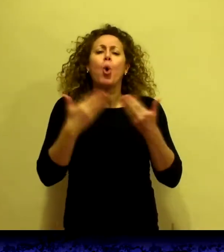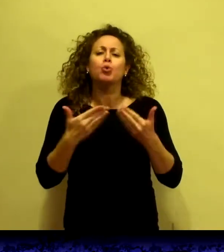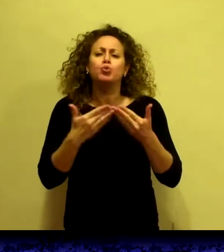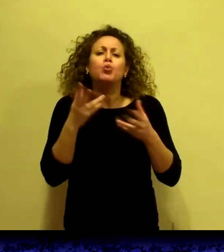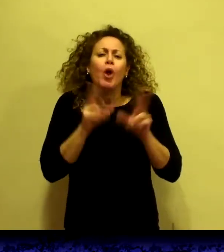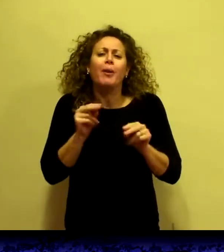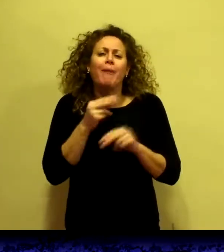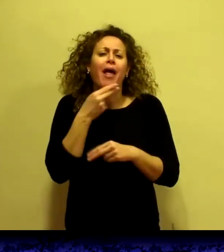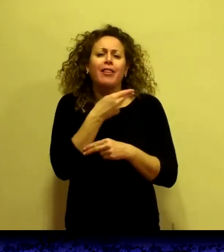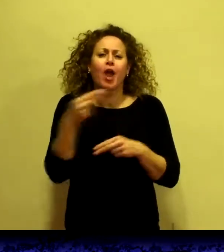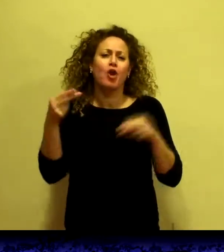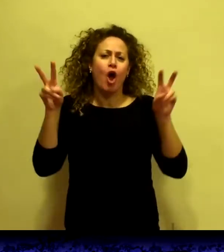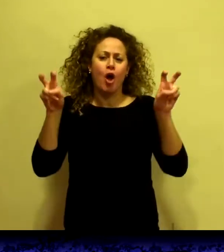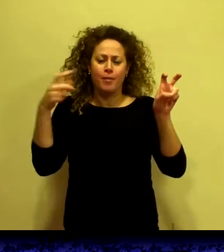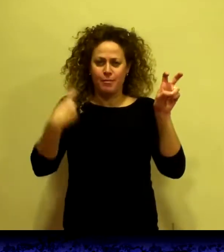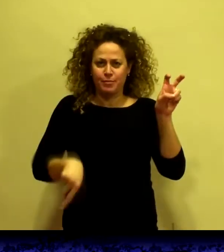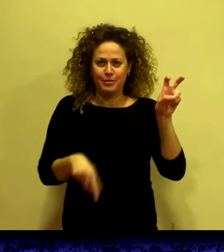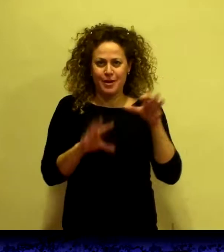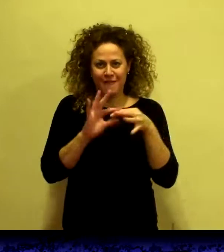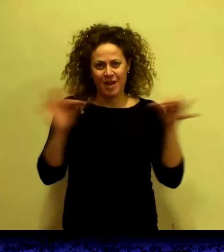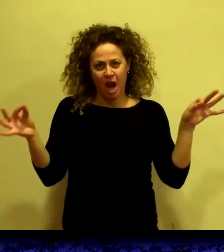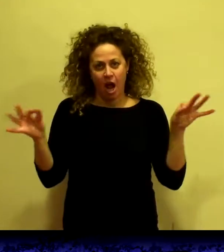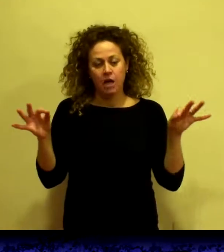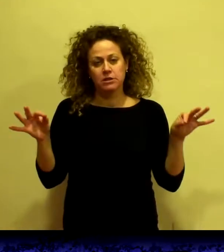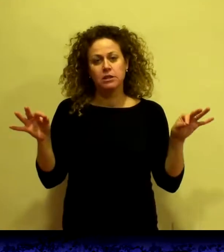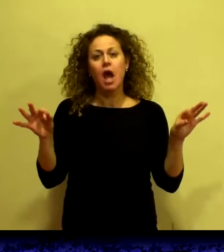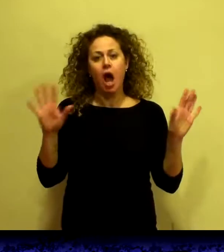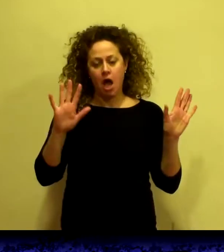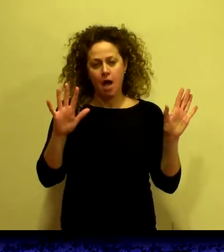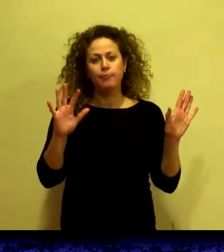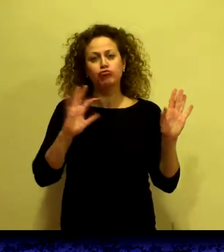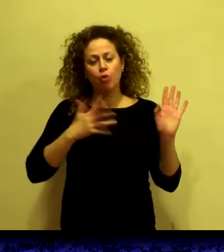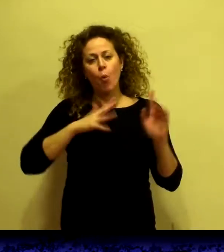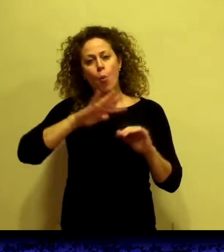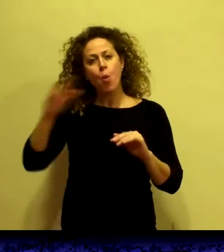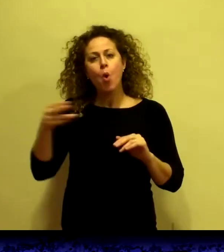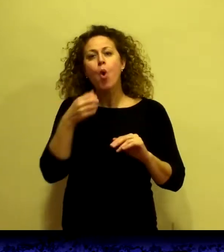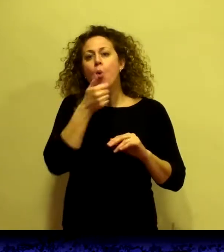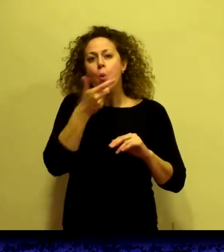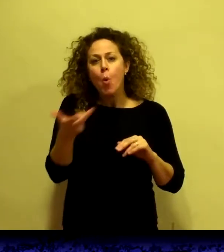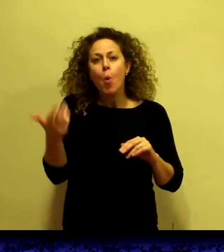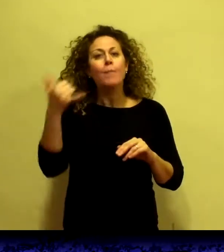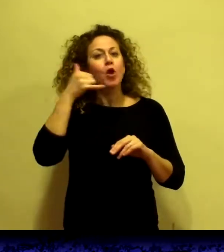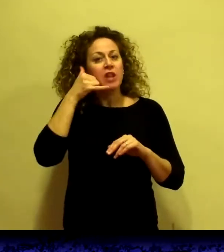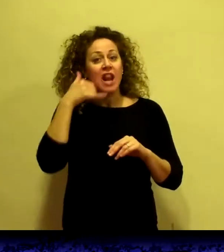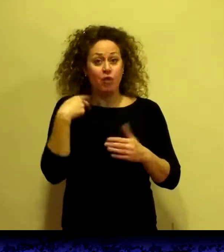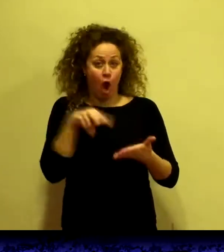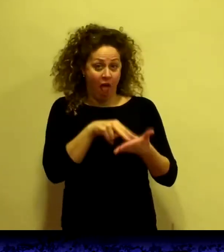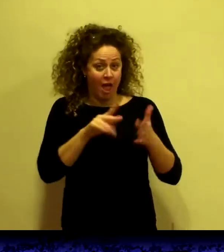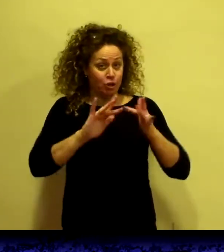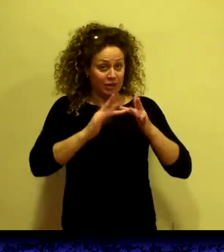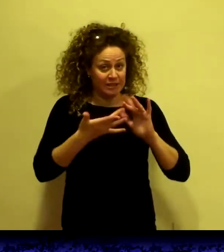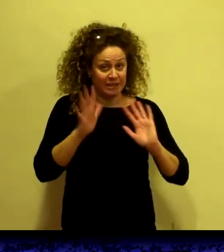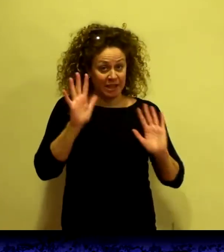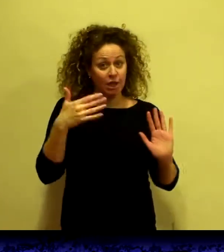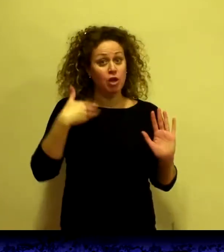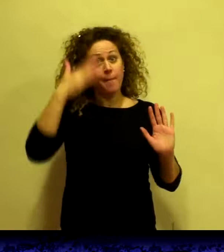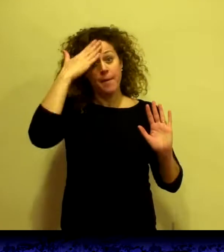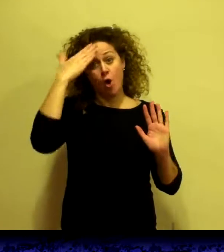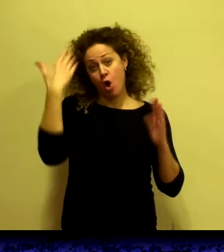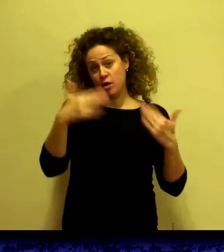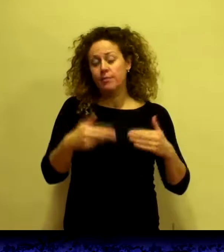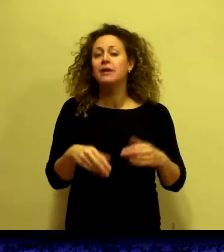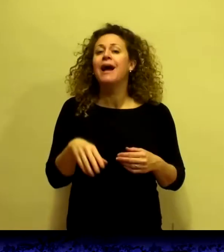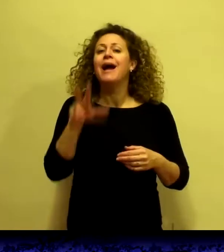avere informazioni. Aspetta, dobbiamo andarle a cercare. Allora, il numero telefonico te lo leggo dal sito che ancora non l'ho mica